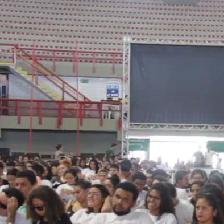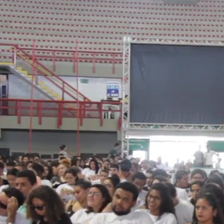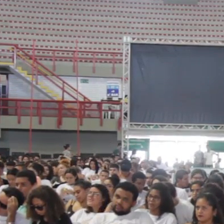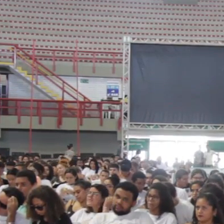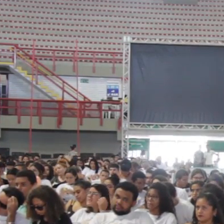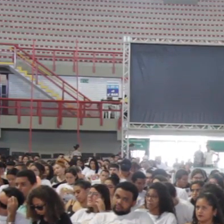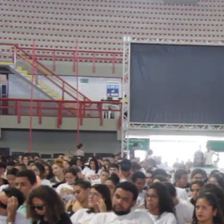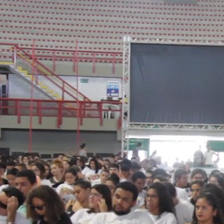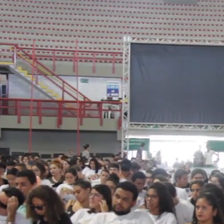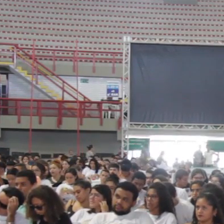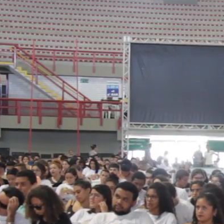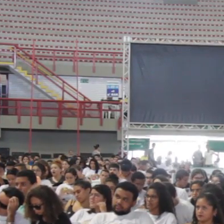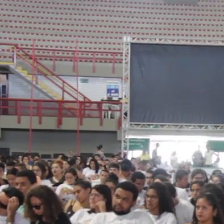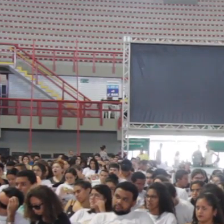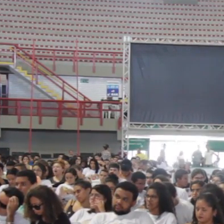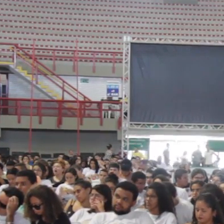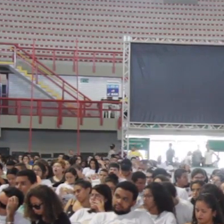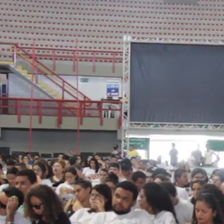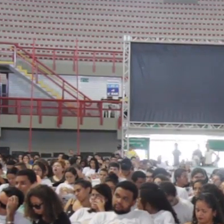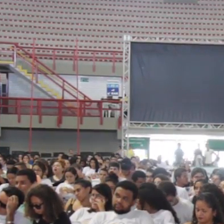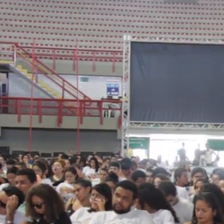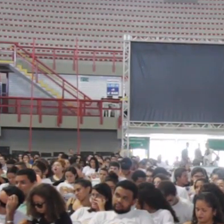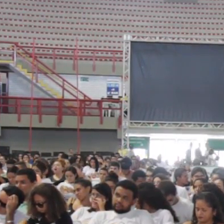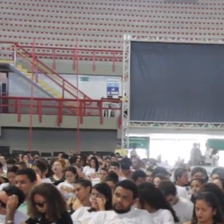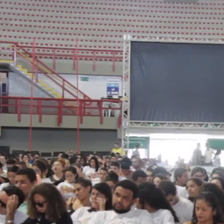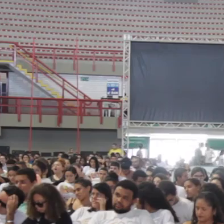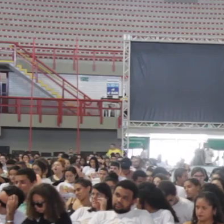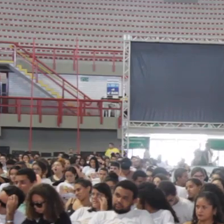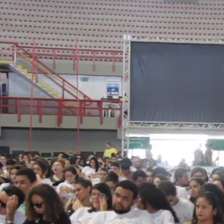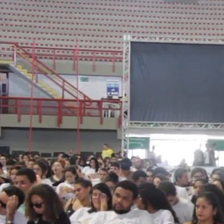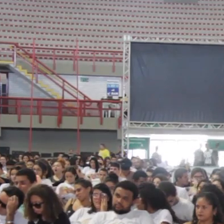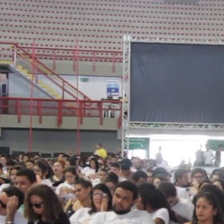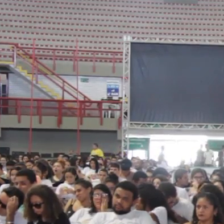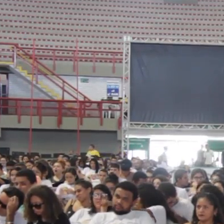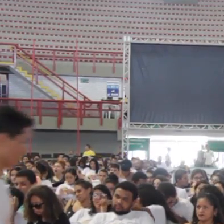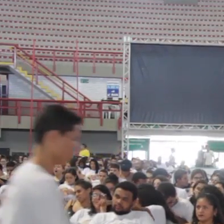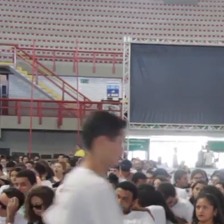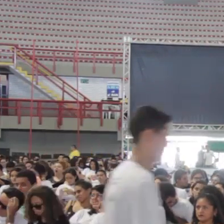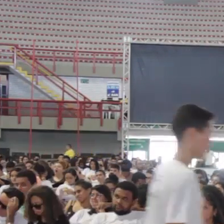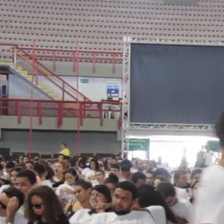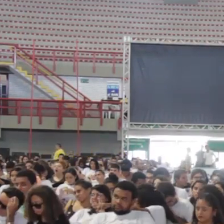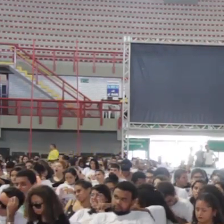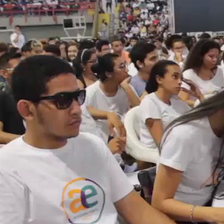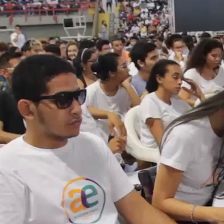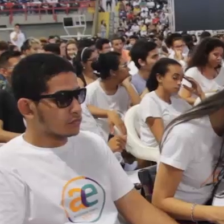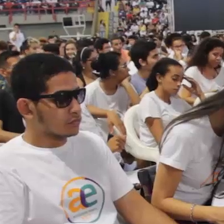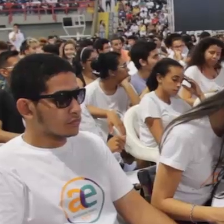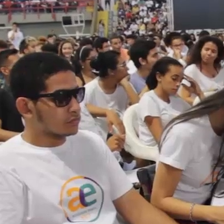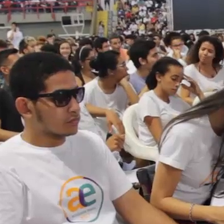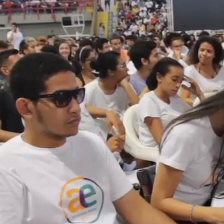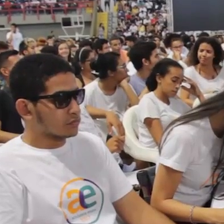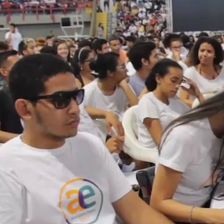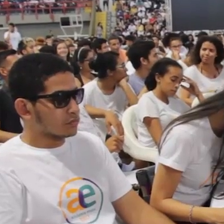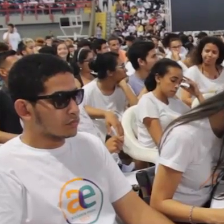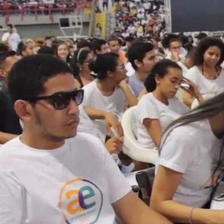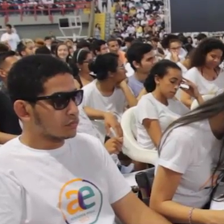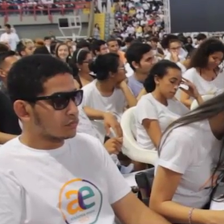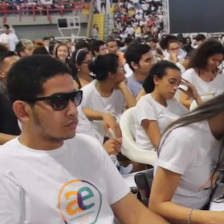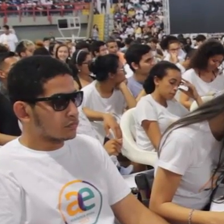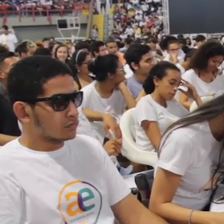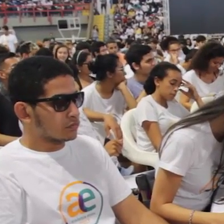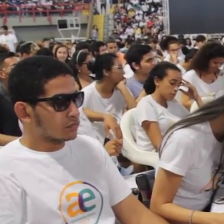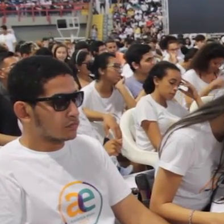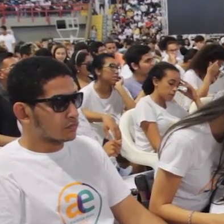ditar e vocês vão me dizer se por esse modelo que eu acabei de ditar, a gente vai estar certo ou errado para esta correção. Eu